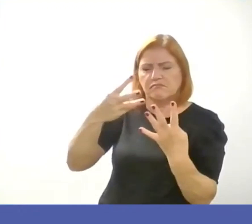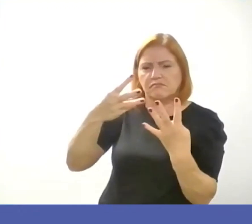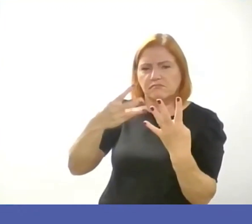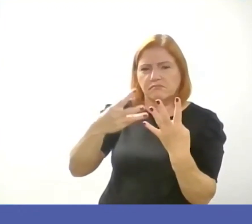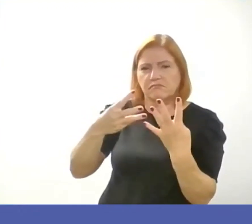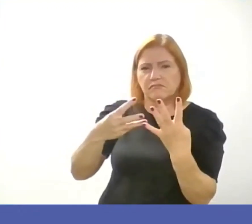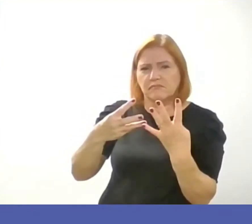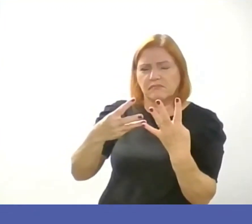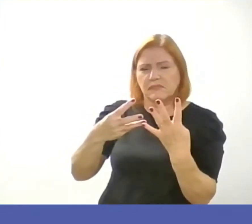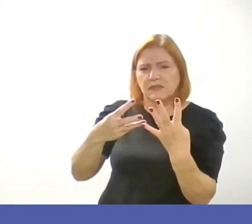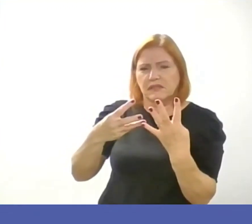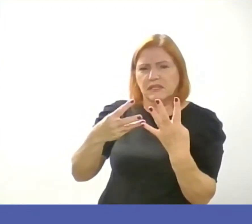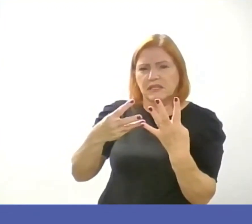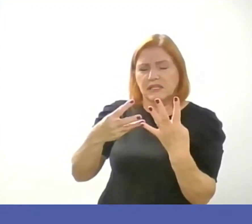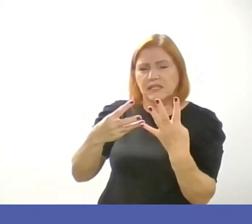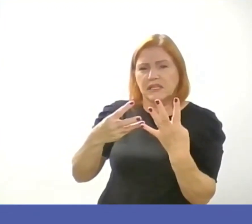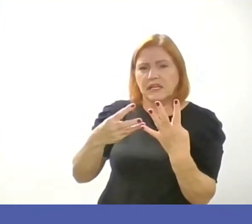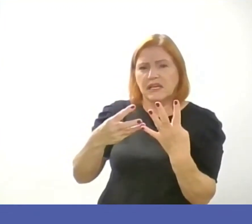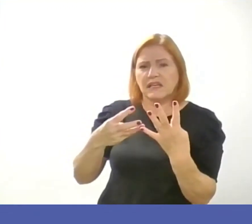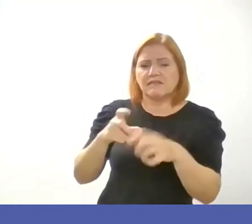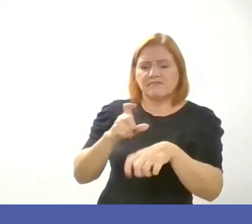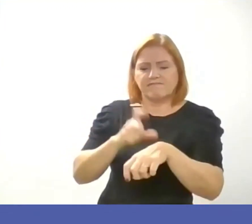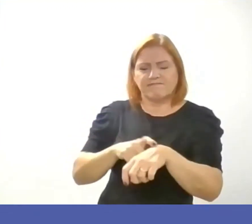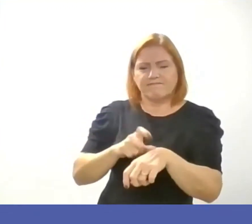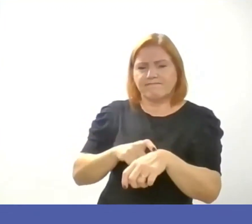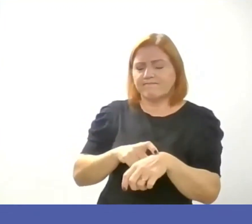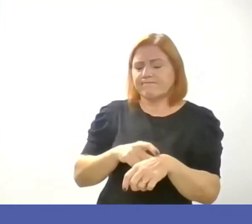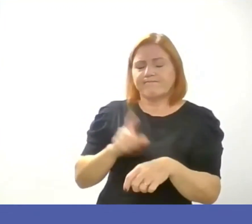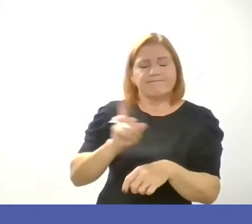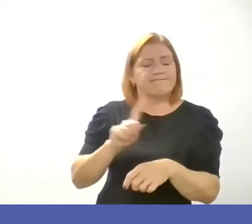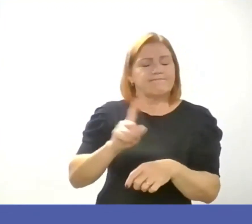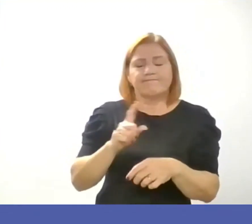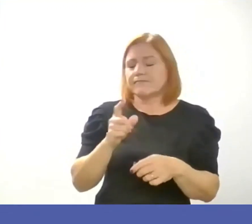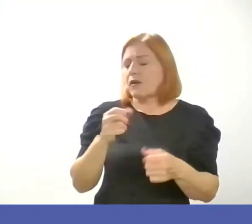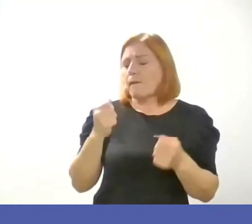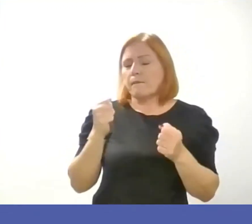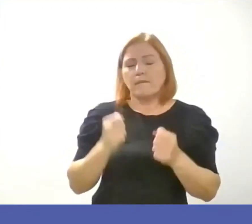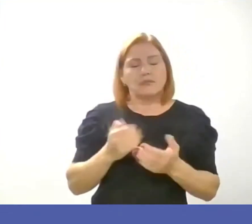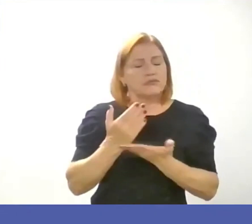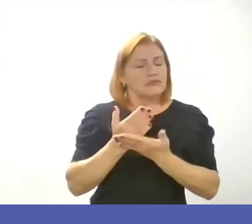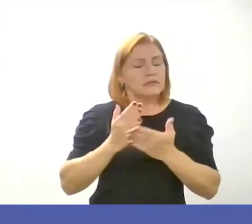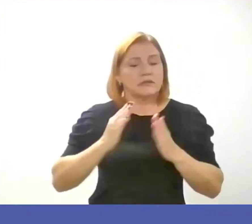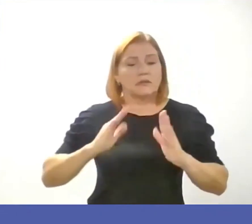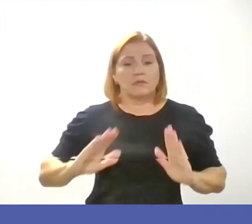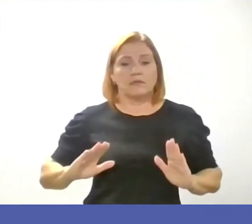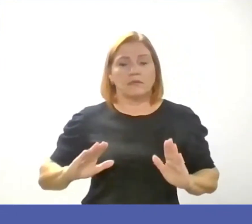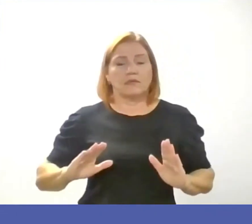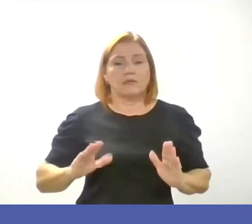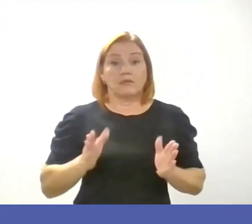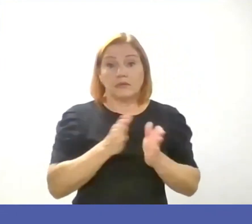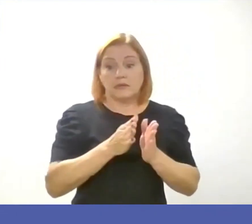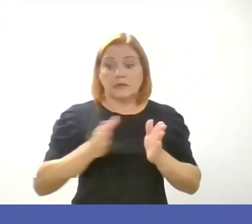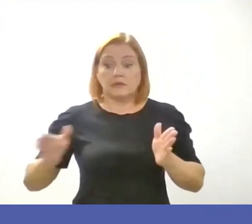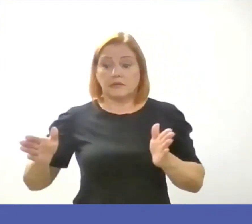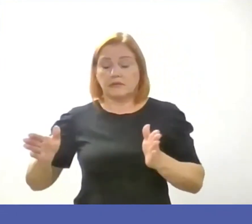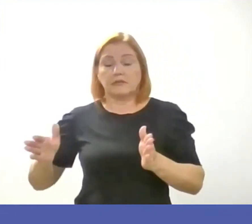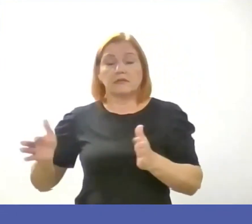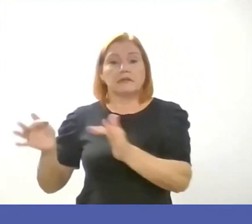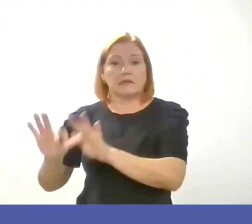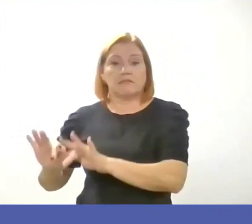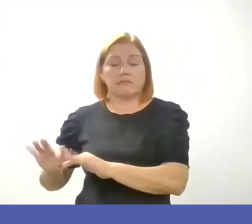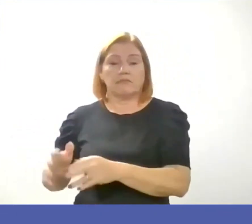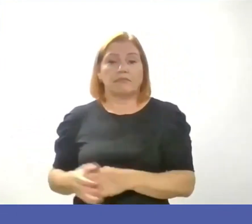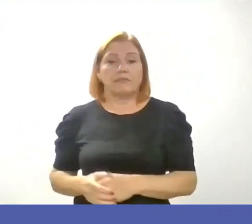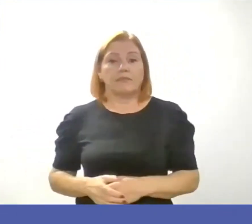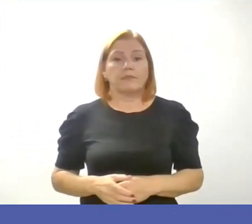E todos esses trabalhadores da vinha, irmãos, são trabalhadores positivos. Não estou falando nenhum dos trabalhadores aqui, não estou falando